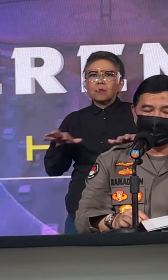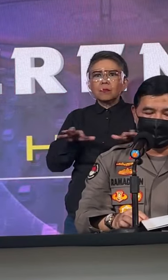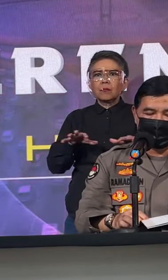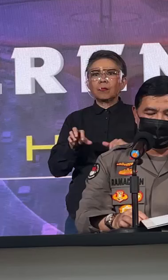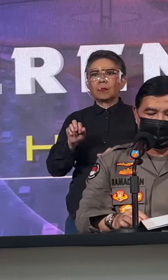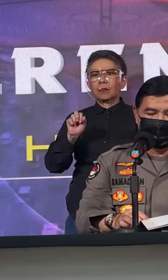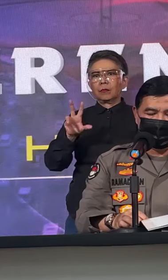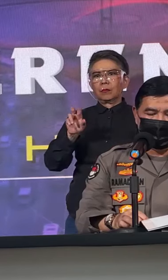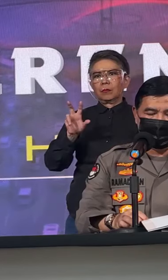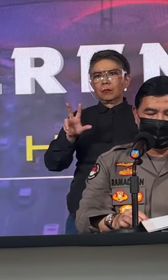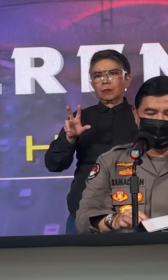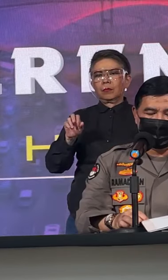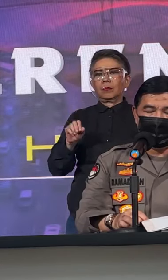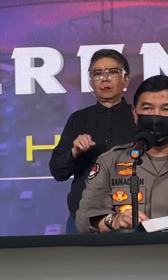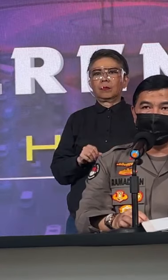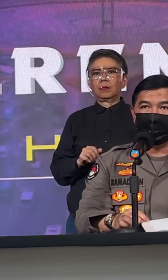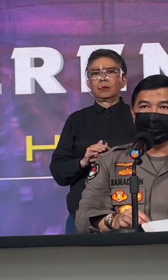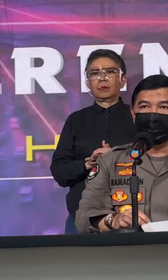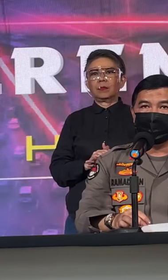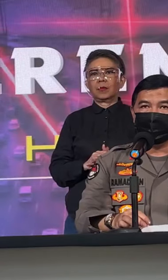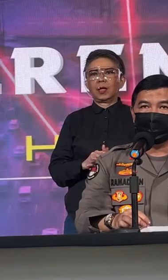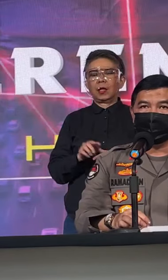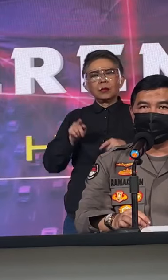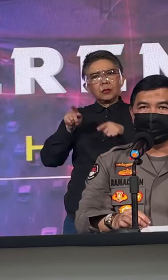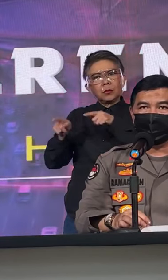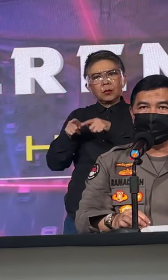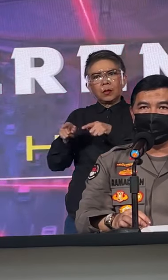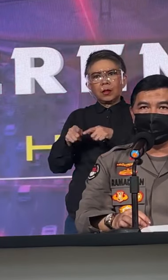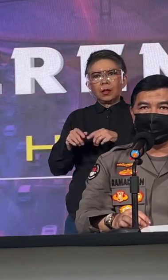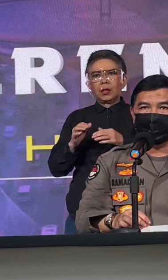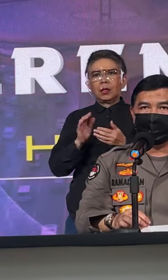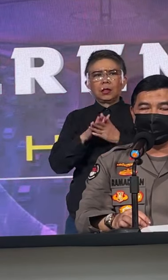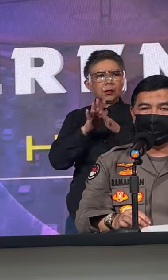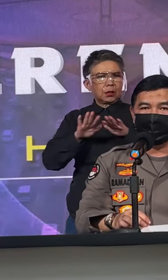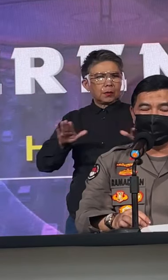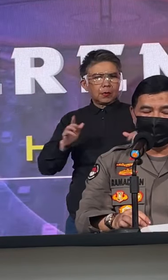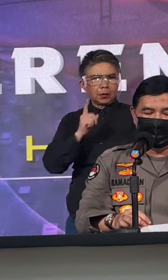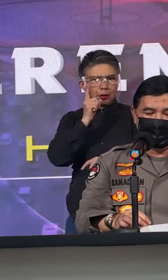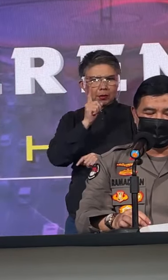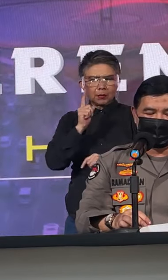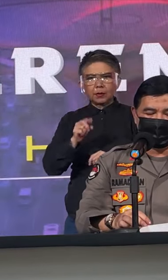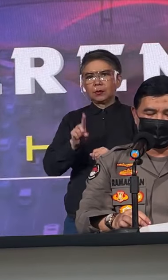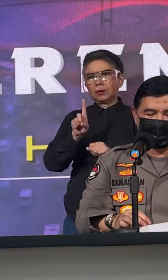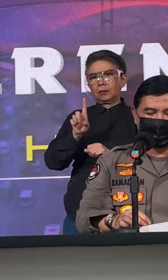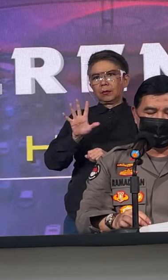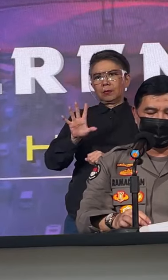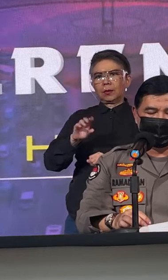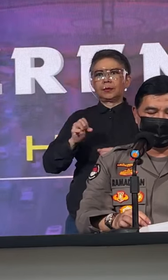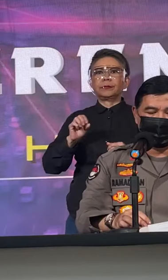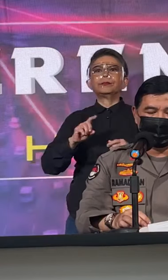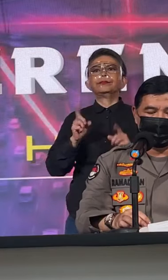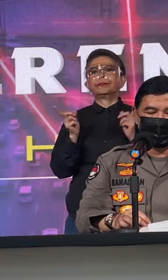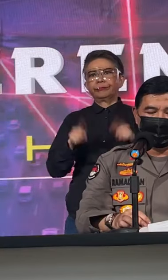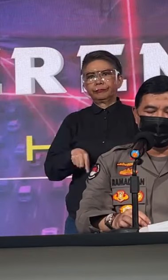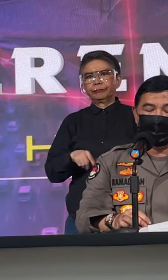sebanyak 3 kejadian, dan gangguan ketentraman dan ketertiban 15